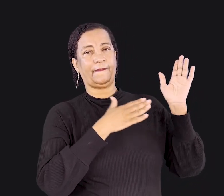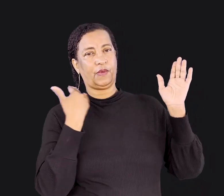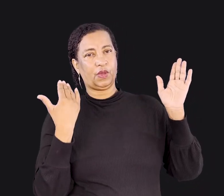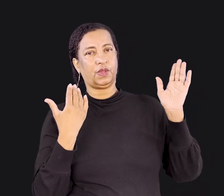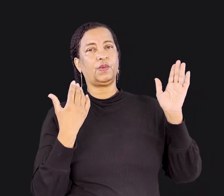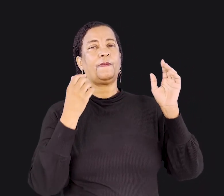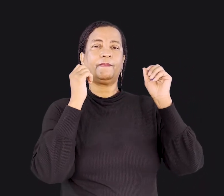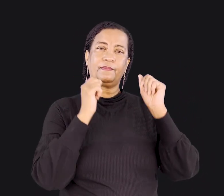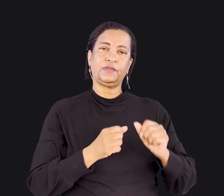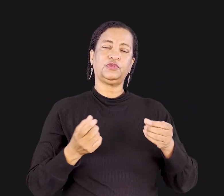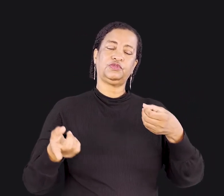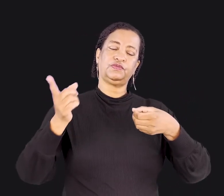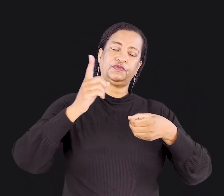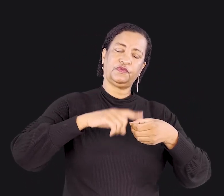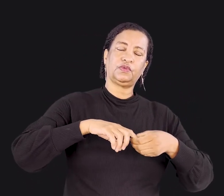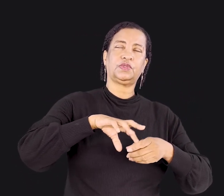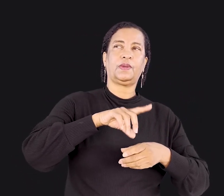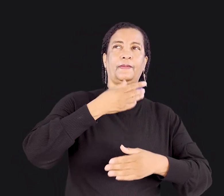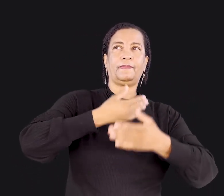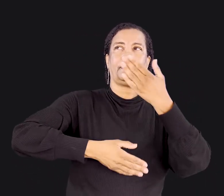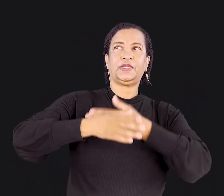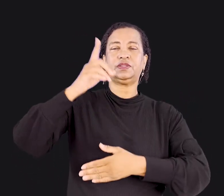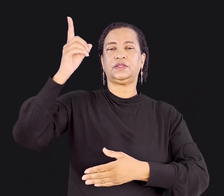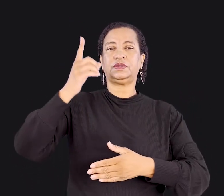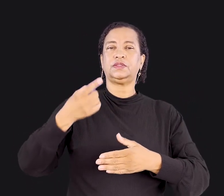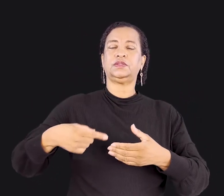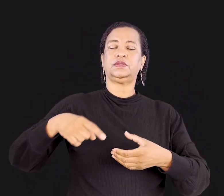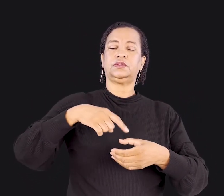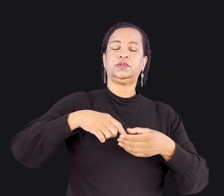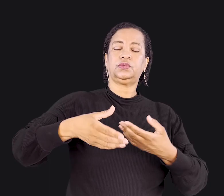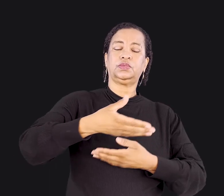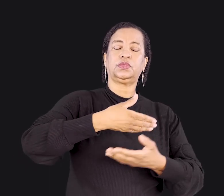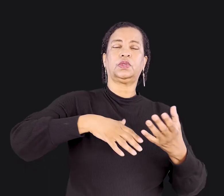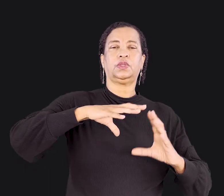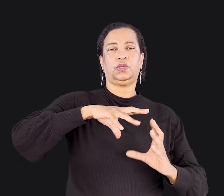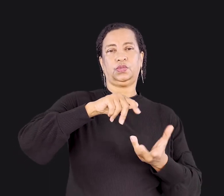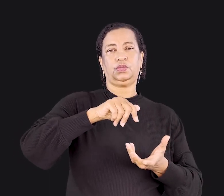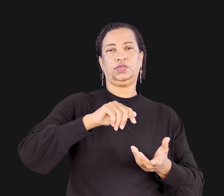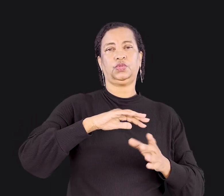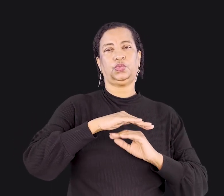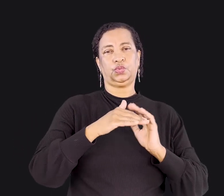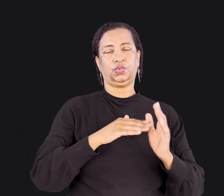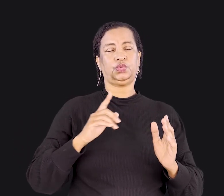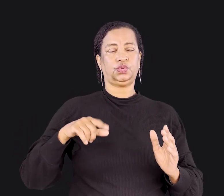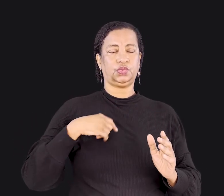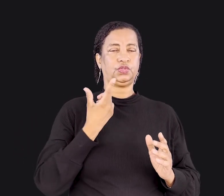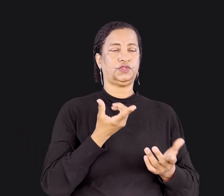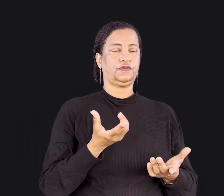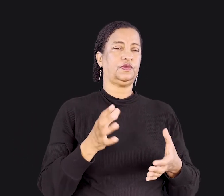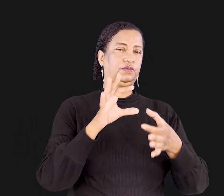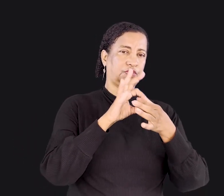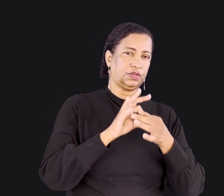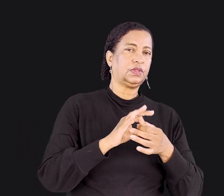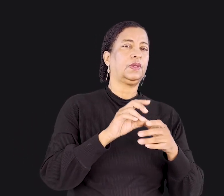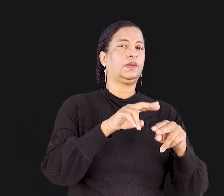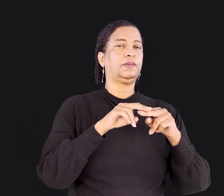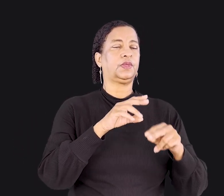e reconciliar-se com o mundo. A todos que fomos reconciliados através da morte de Cristo, Deus deu o ministério e